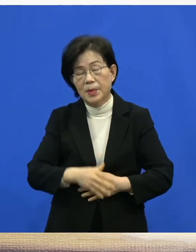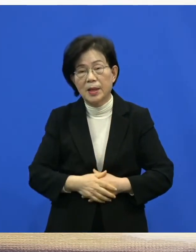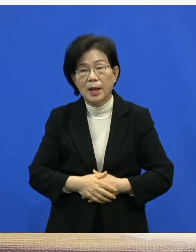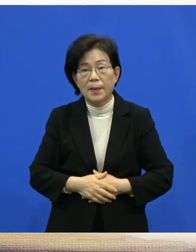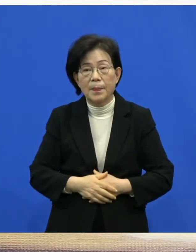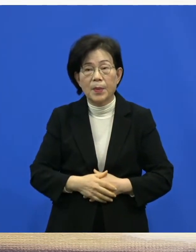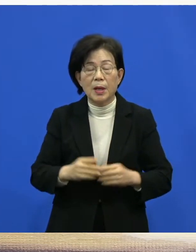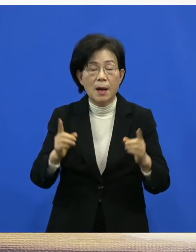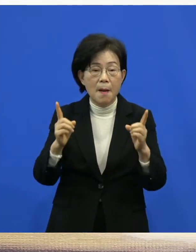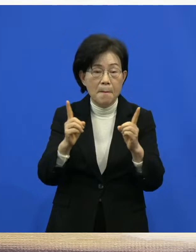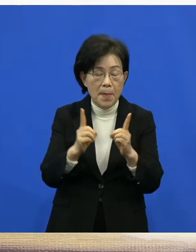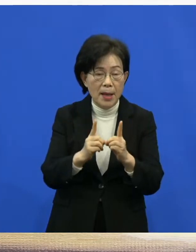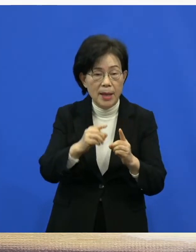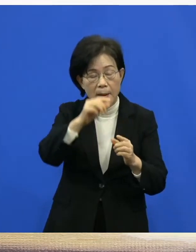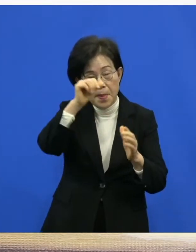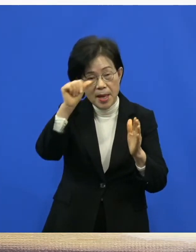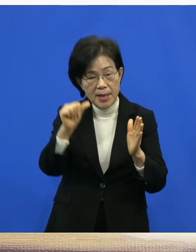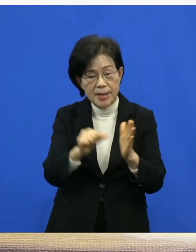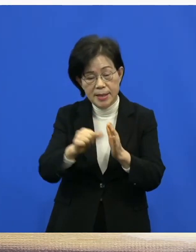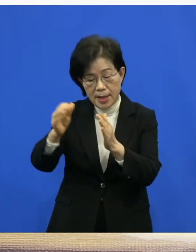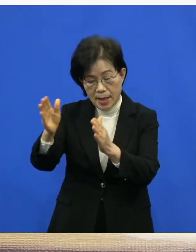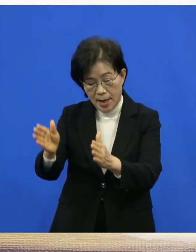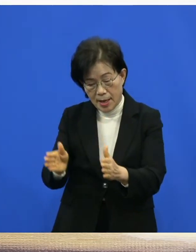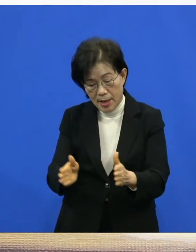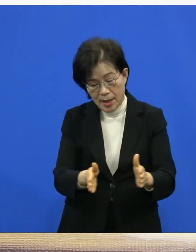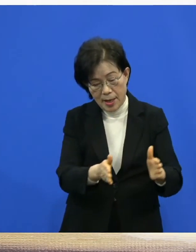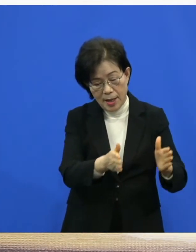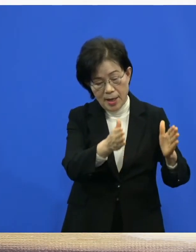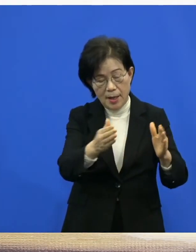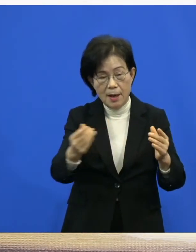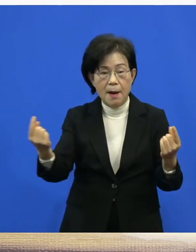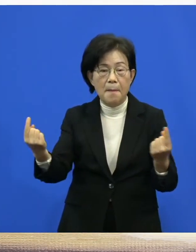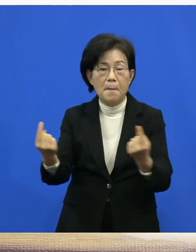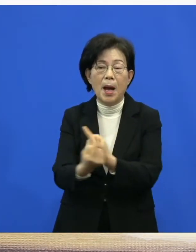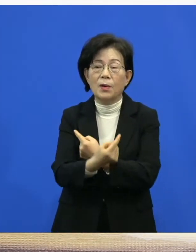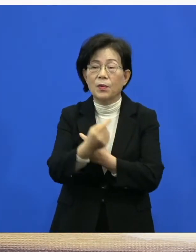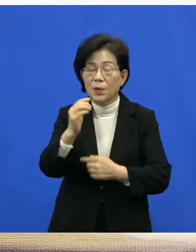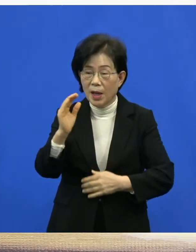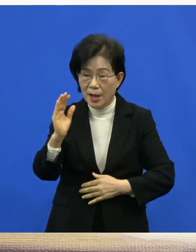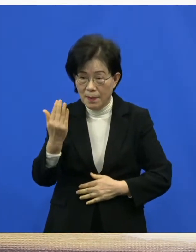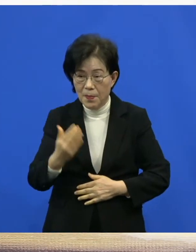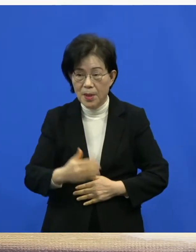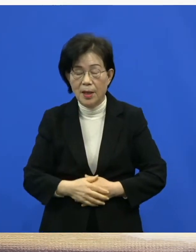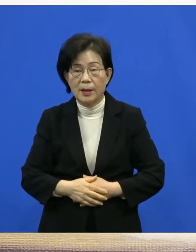그 만남이 인생의 길을 바꾸어 놓는 거거든요.